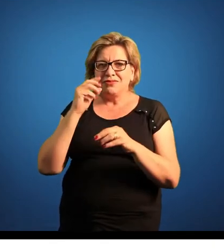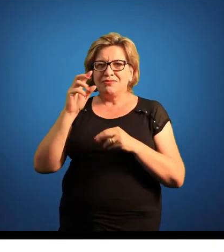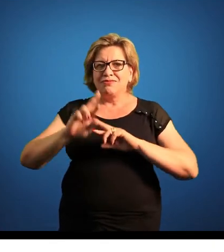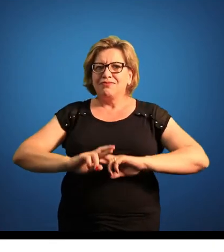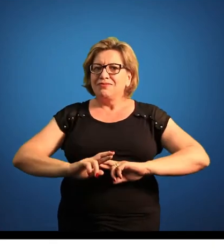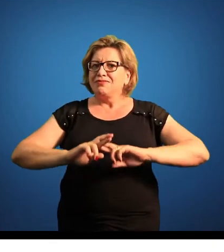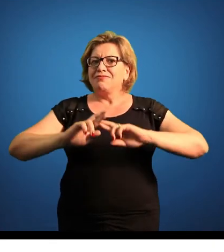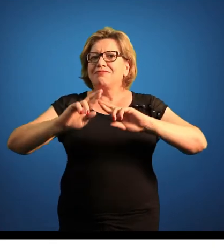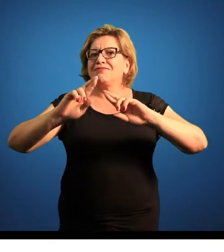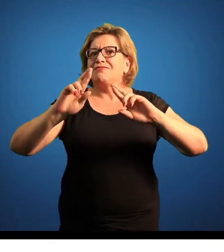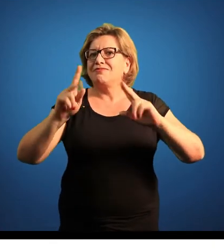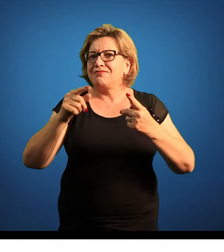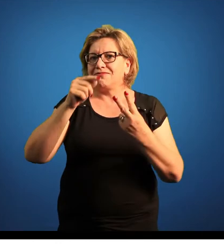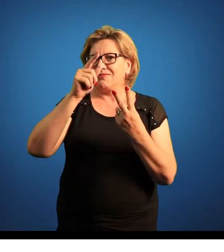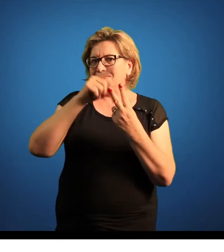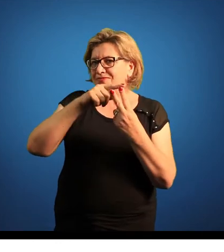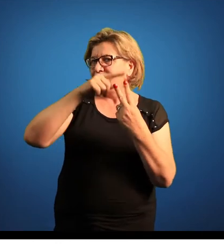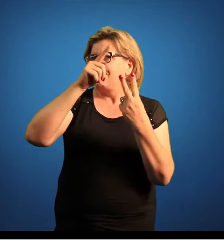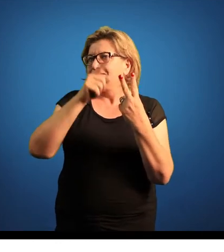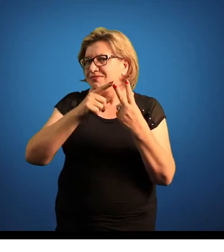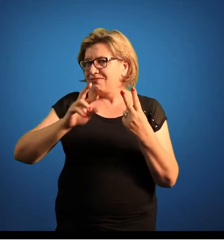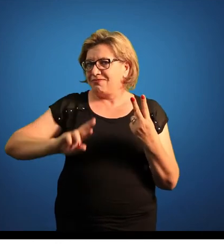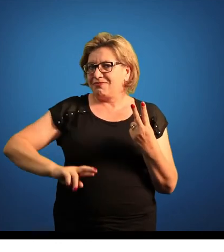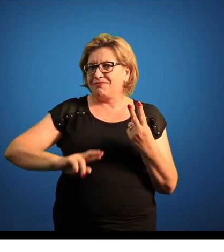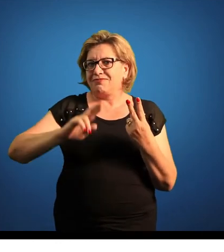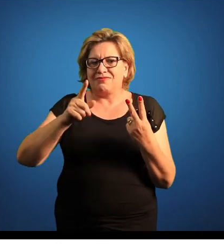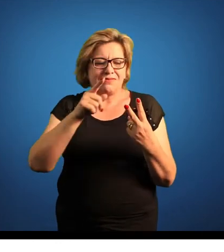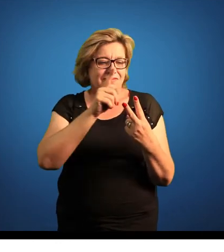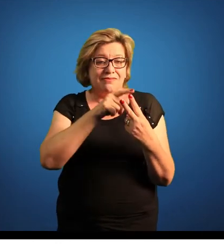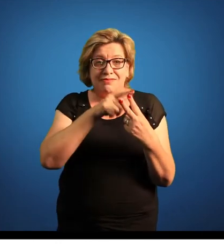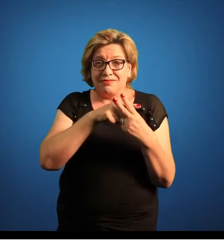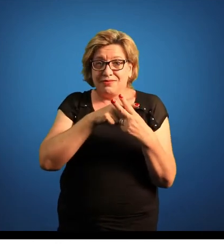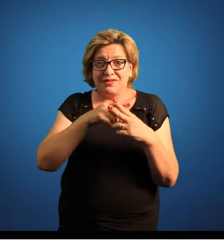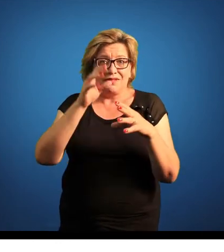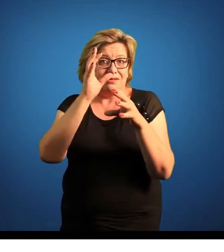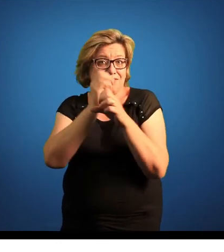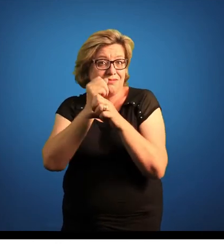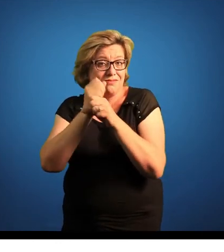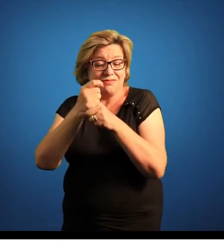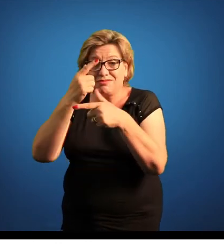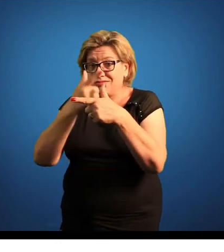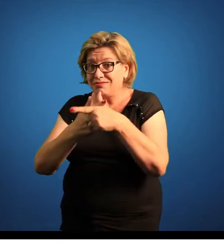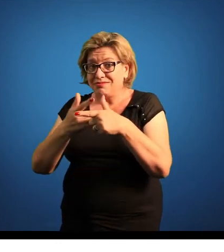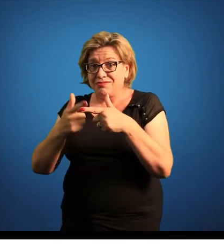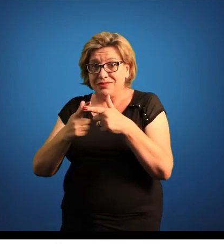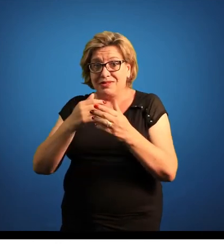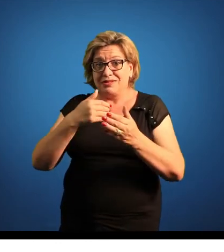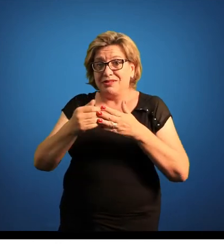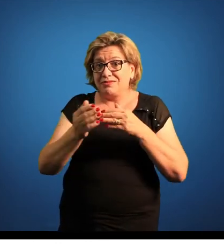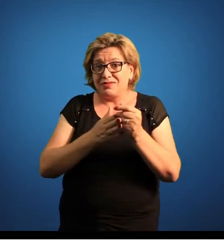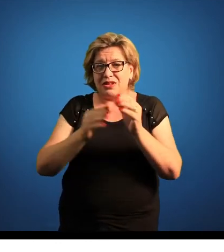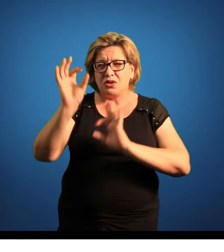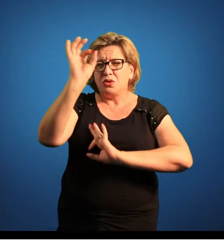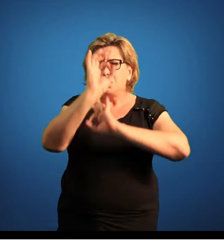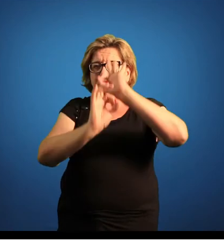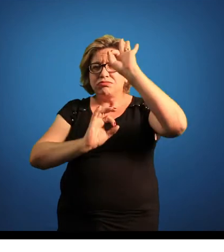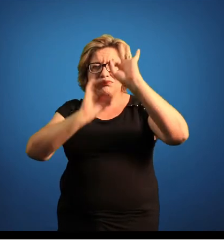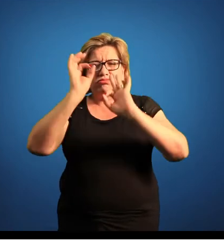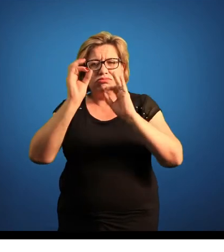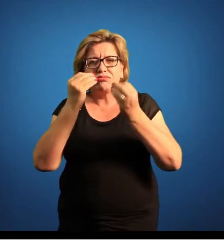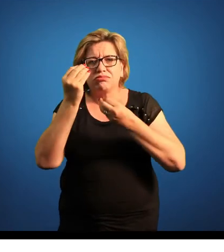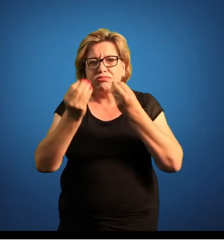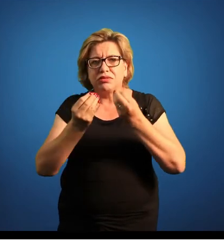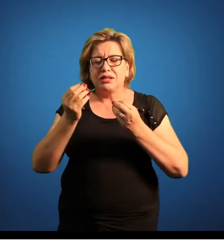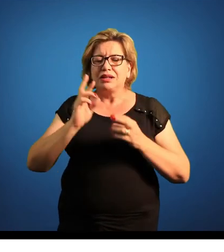diferente da média da moda, porque para calcular a média, os dados aqui podem aparecer em qualquer ordem, é indiferente.